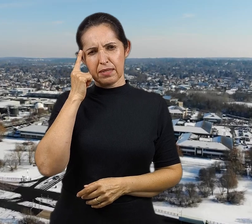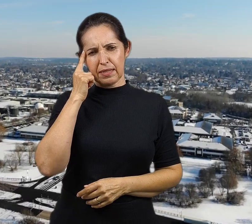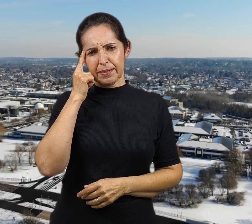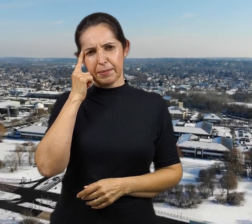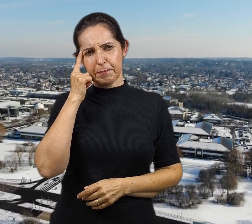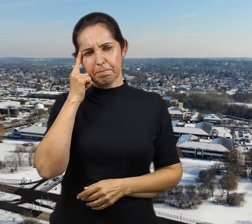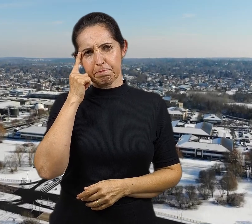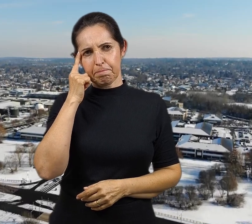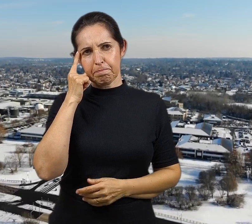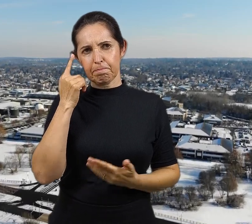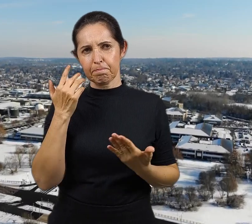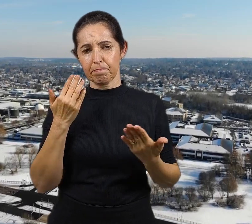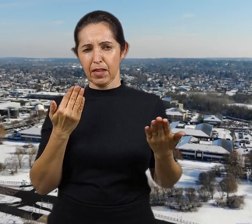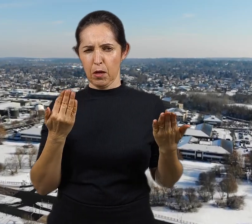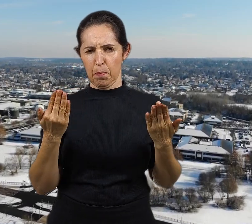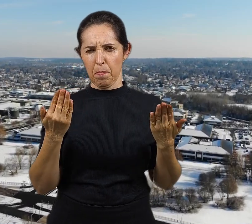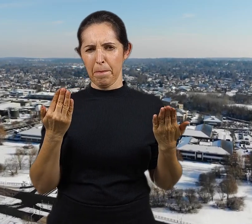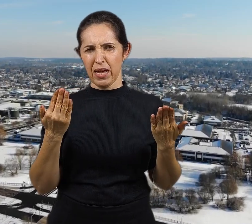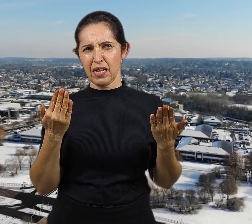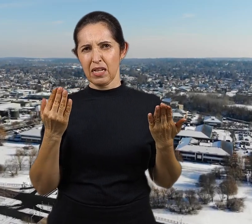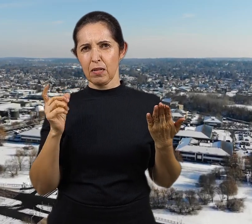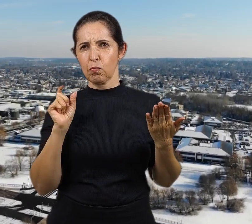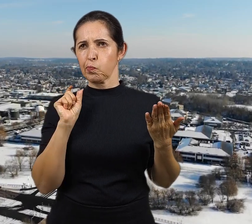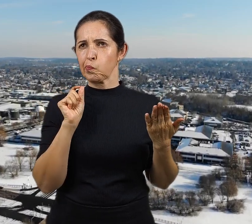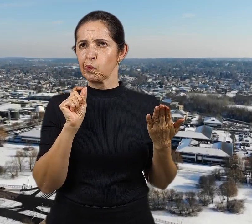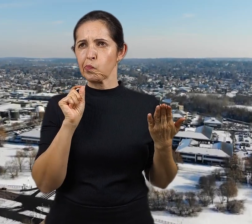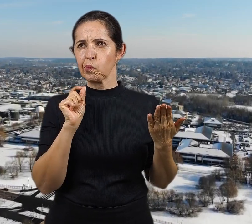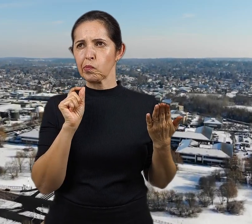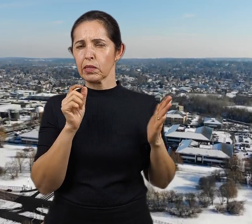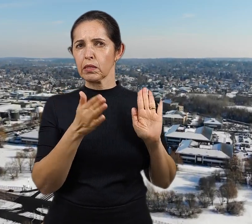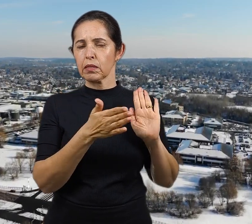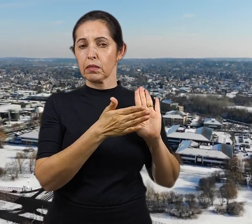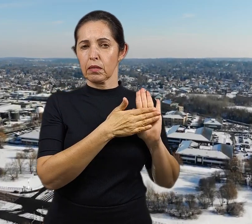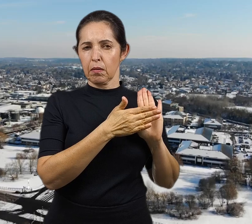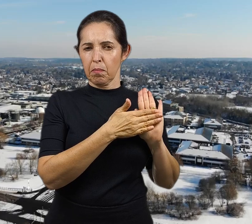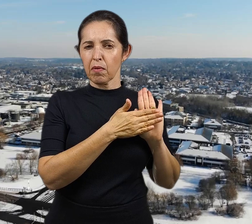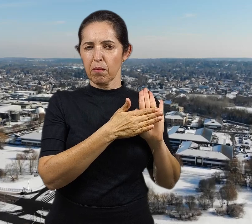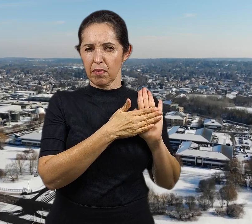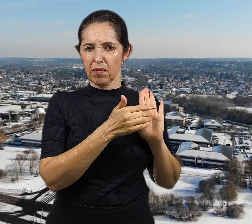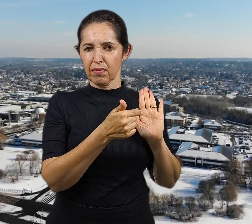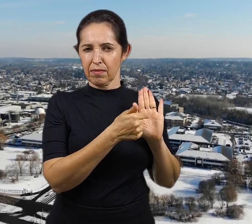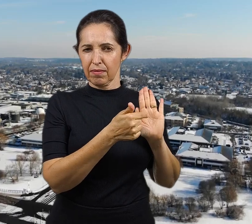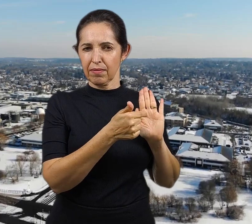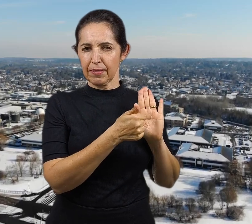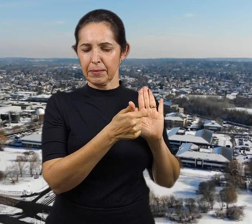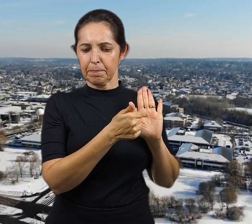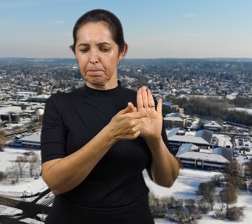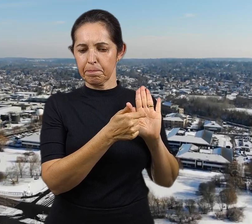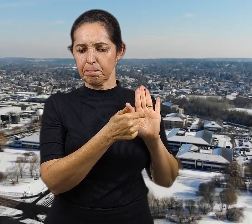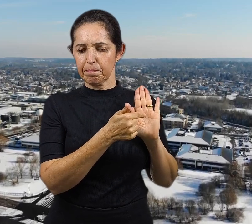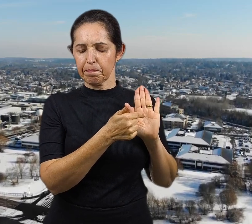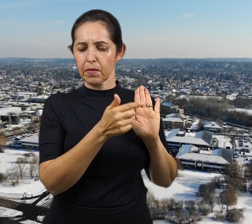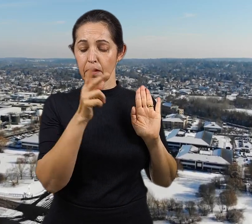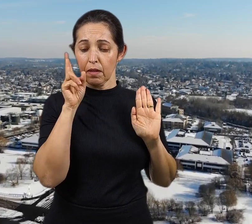nossas propostas do ano e lembramos que na maioria das vezes